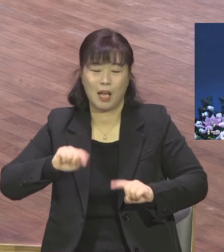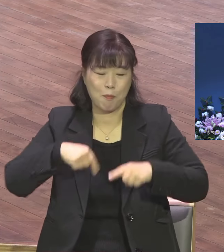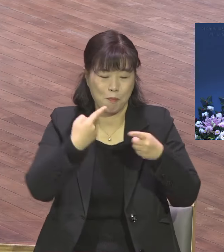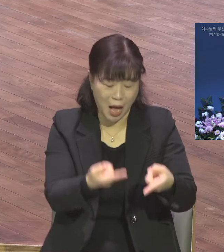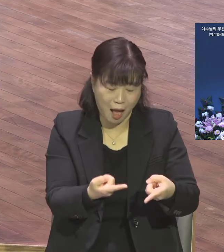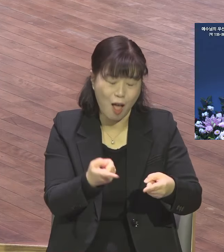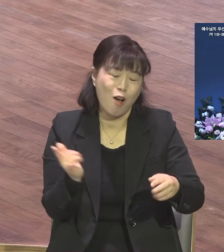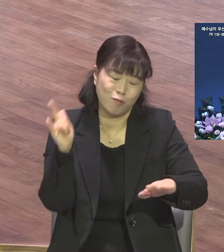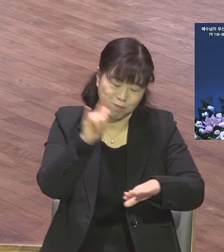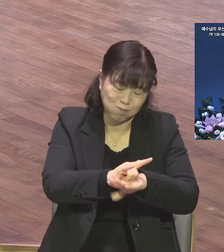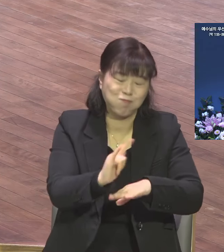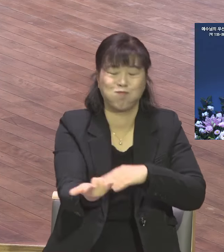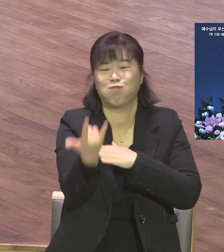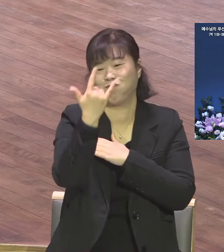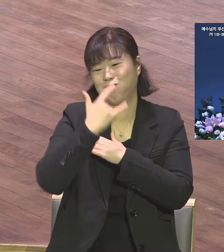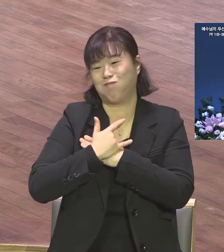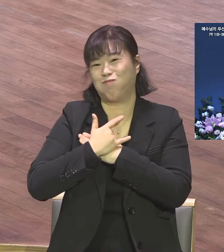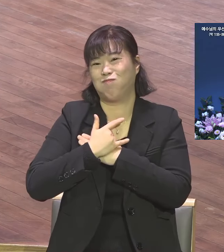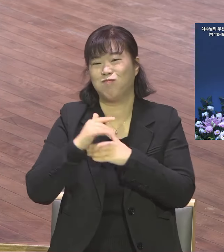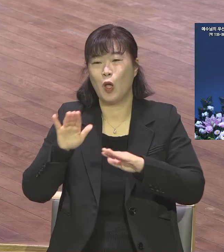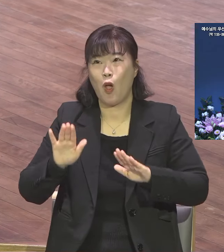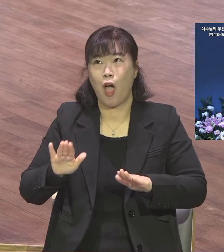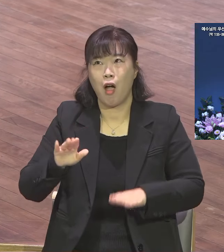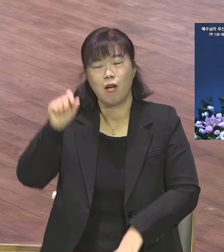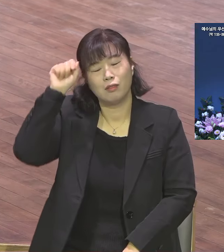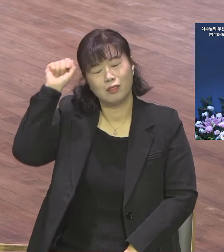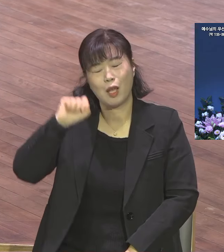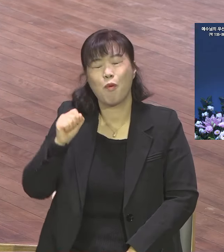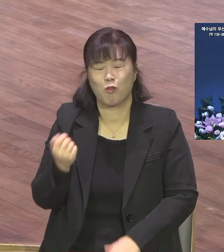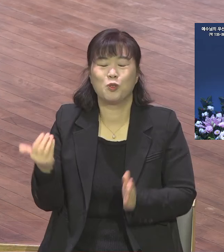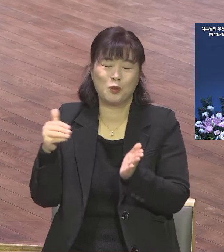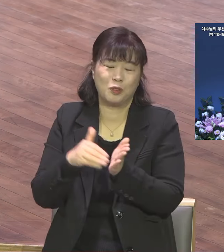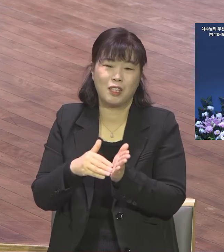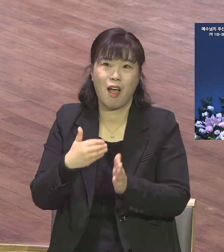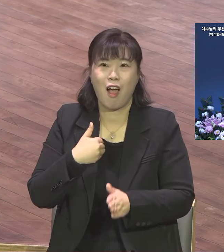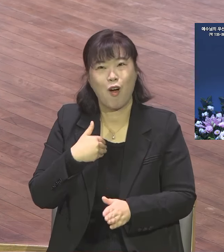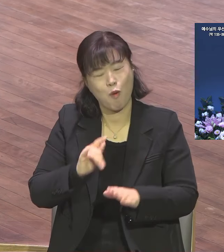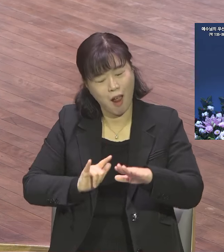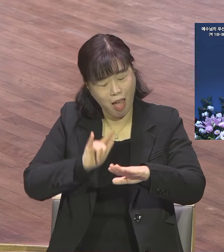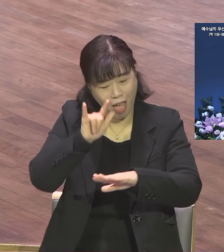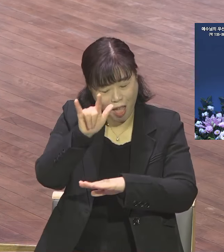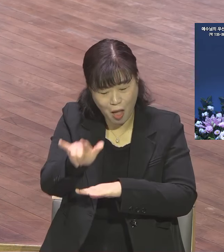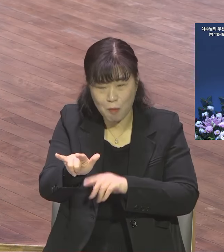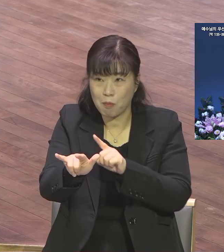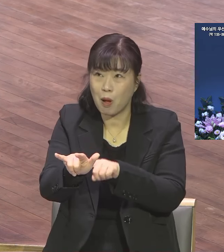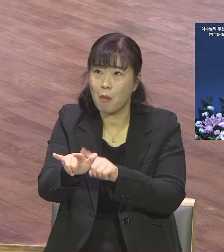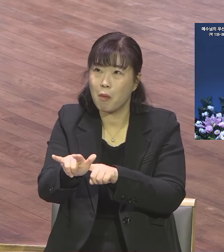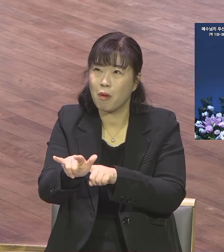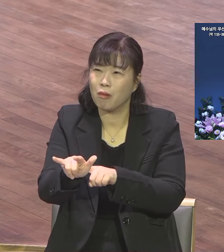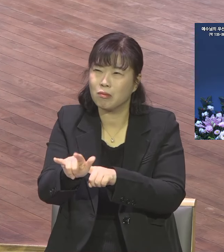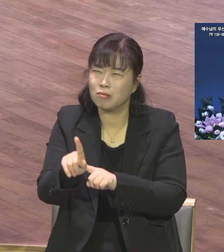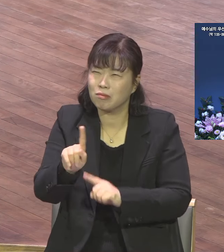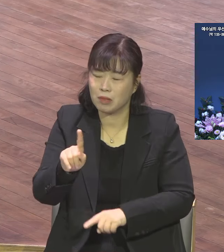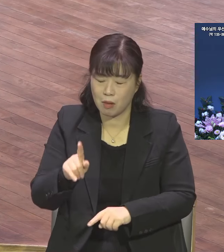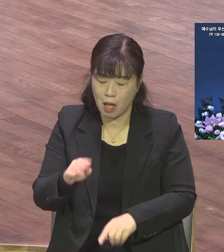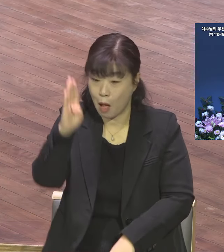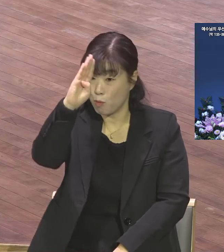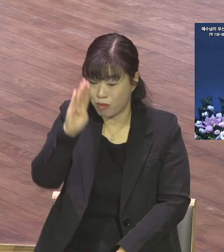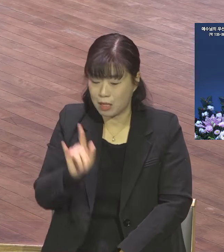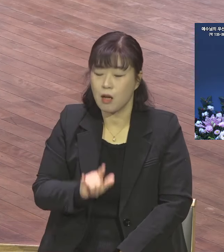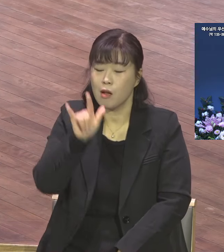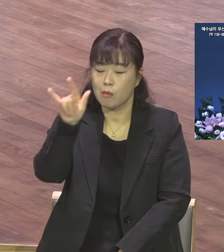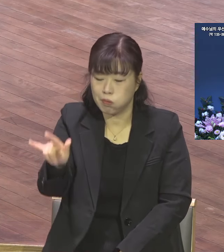가기가 힘듭니다. 공항에서 갈 때 5시간 뉴욕 공항에서 기다렸다가 비행기 타야 되고 올